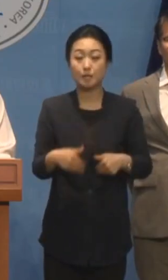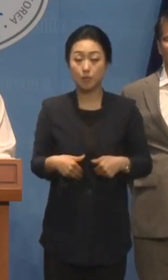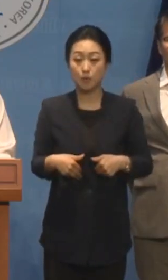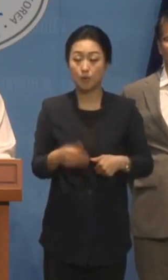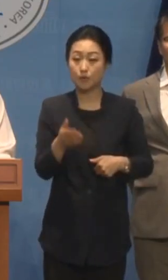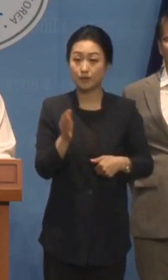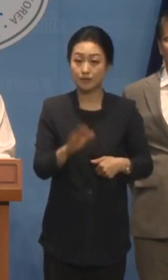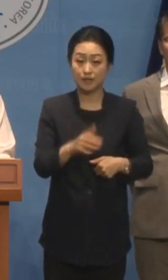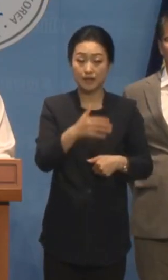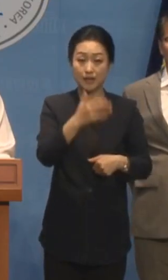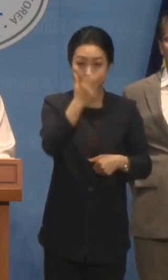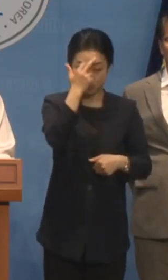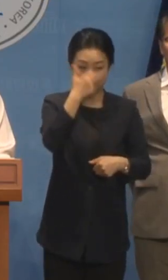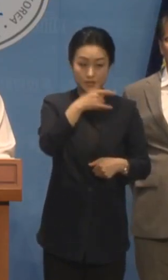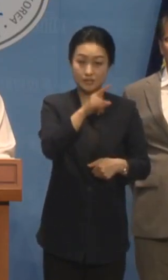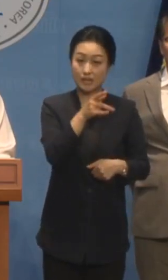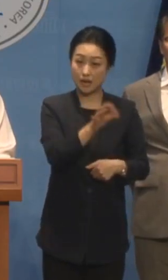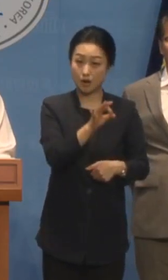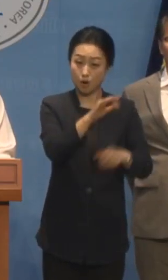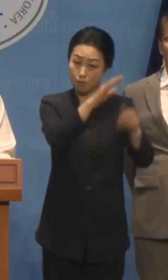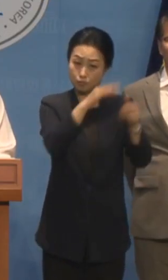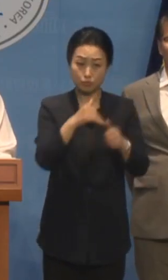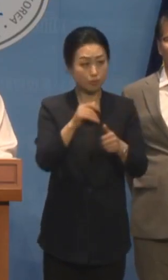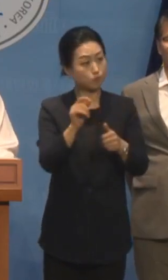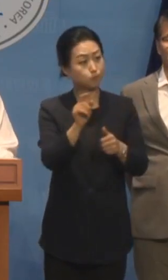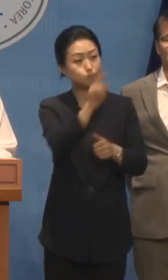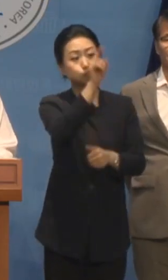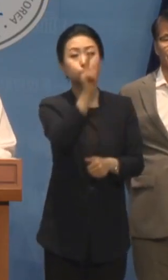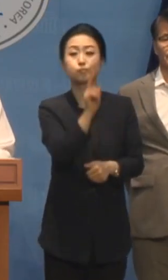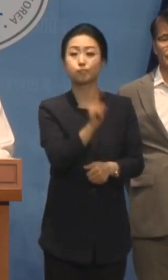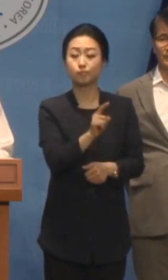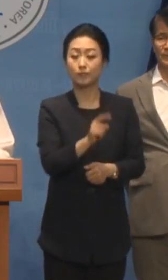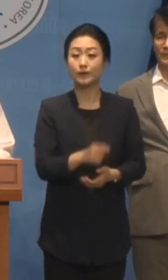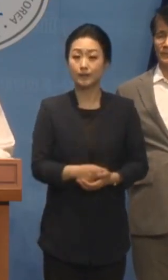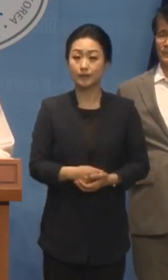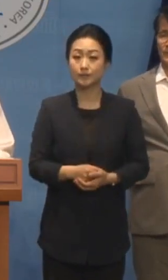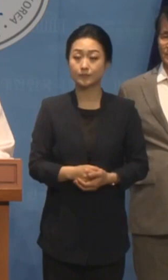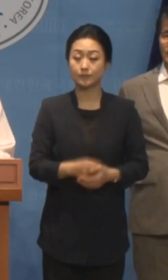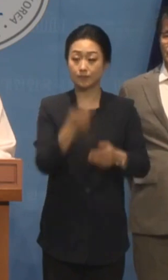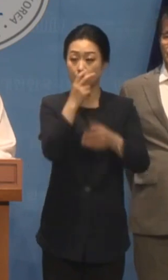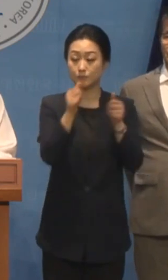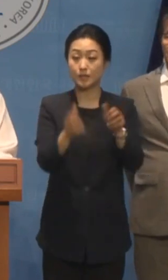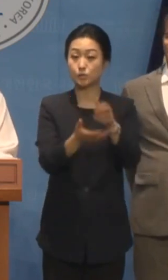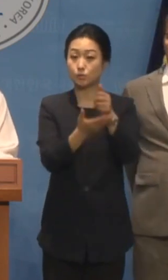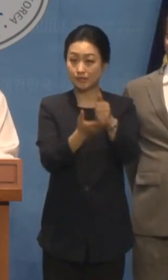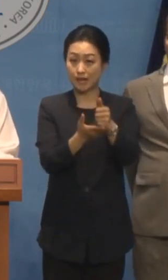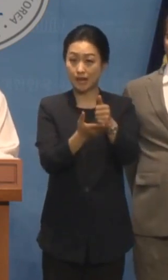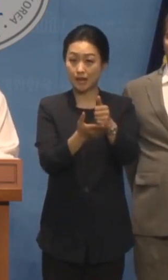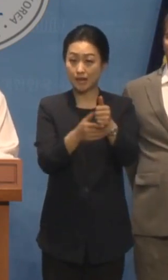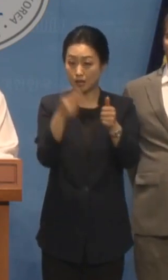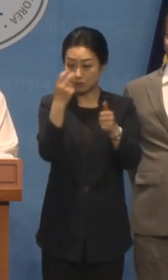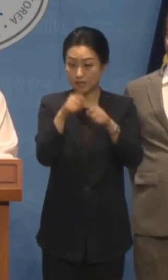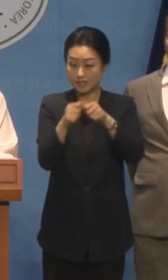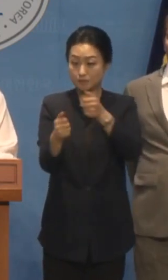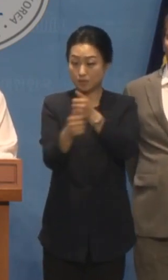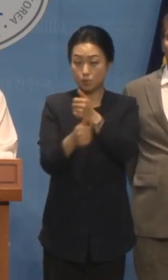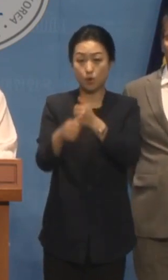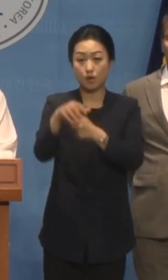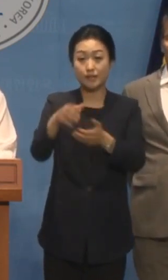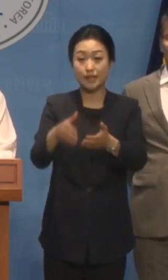현재 최재형 목사를 부를지 안 부를지도 모르는 그런 상황입니다. 이원석 검찰총장이 이번 수사 심의에